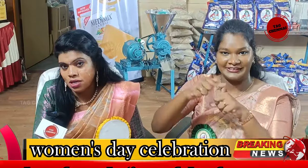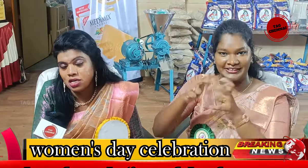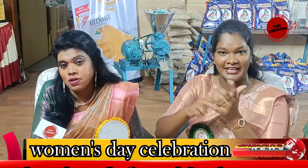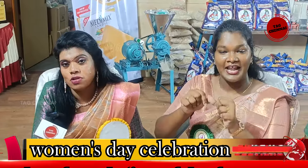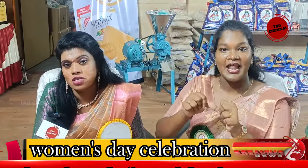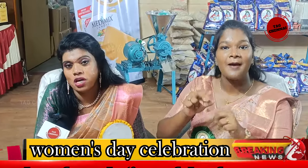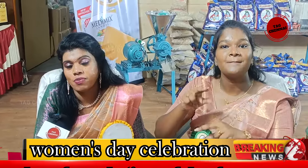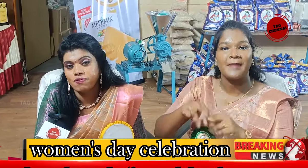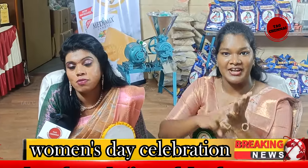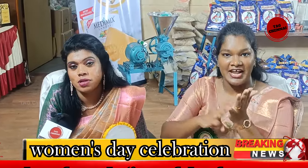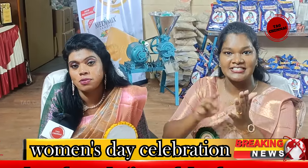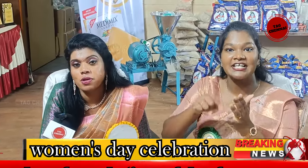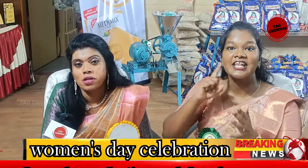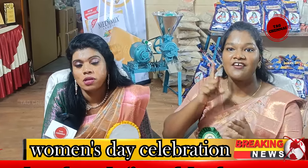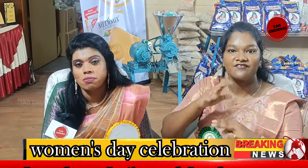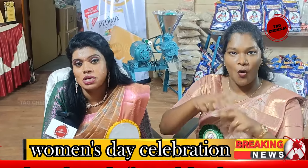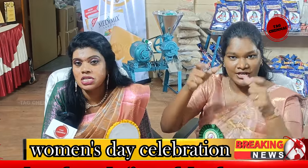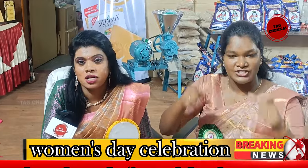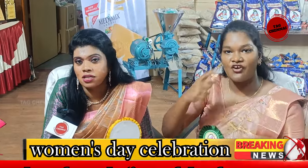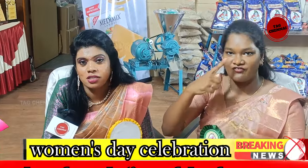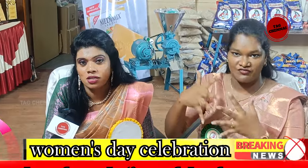மெட்ராட் பவுண்டேஷனா தெக்கு பண்ணி பிரசிடண்டாக இருக்கிறது.